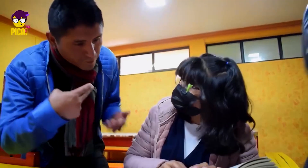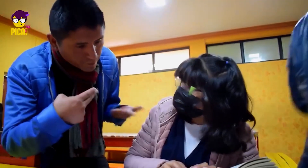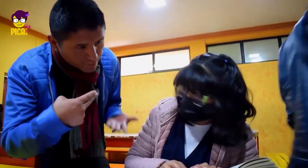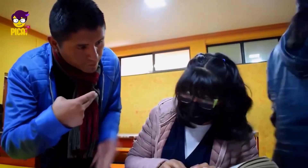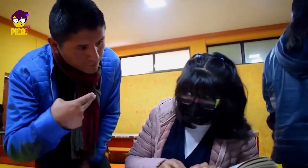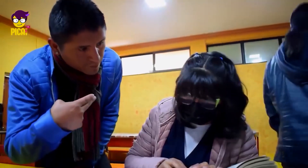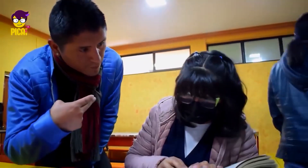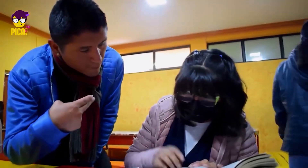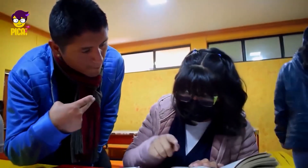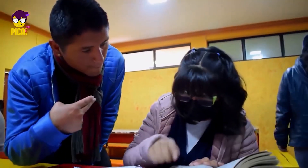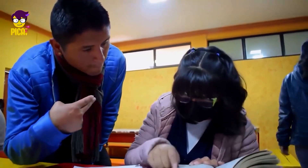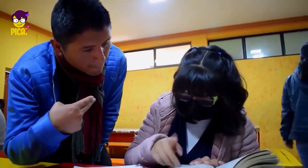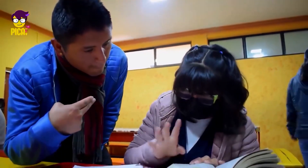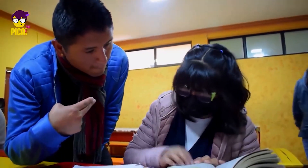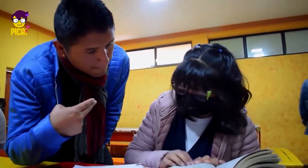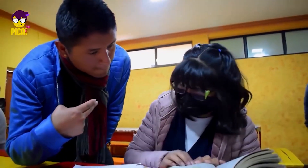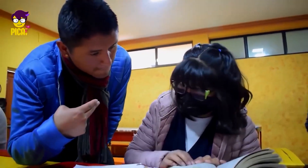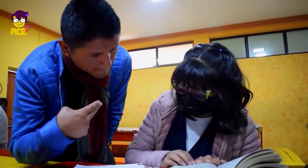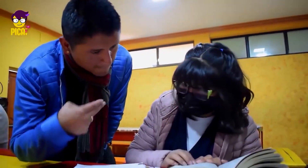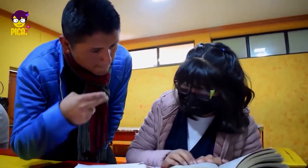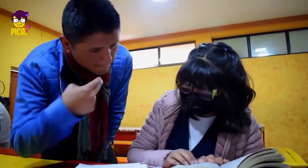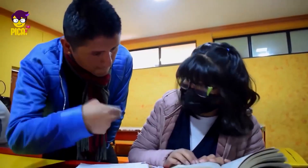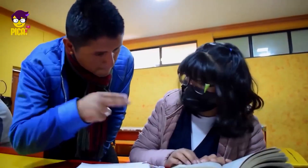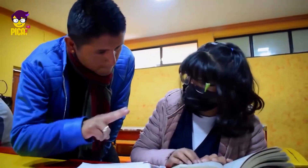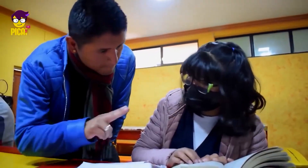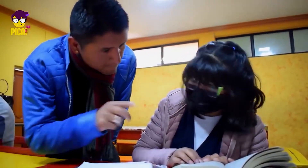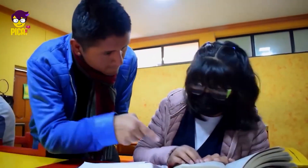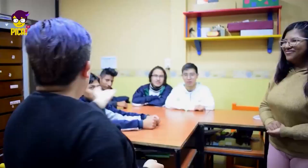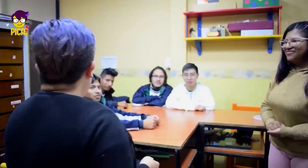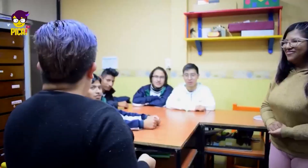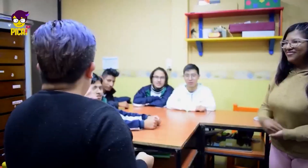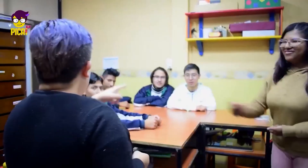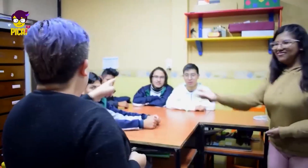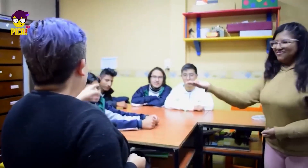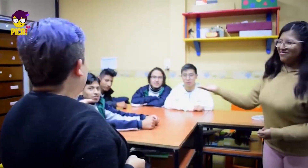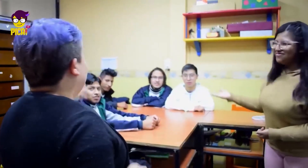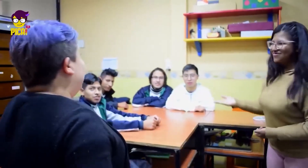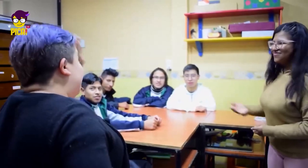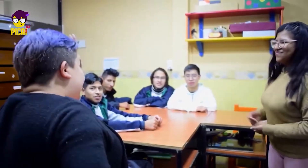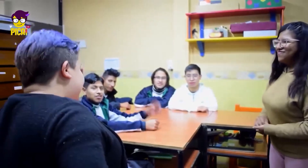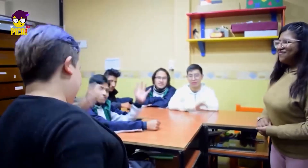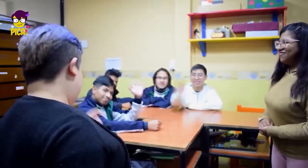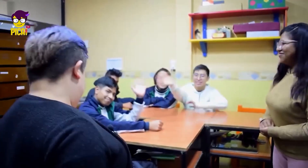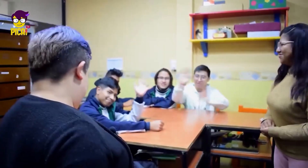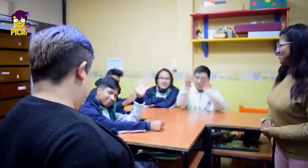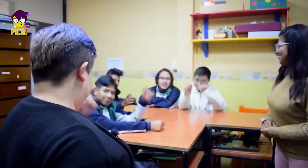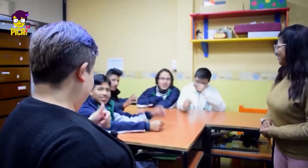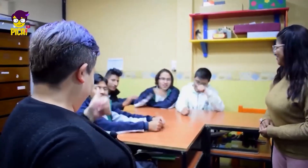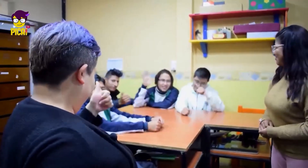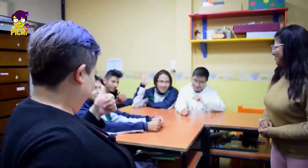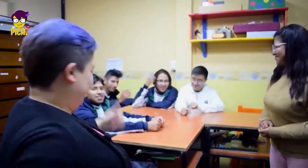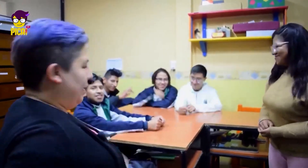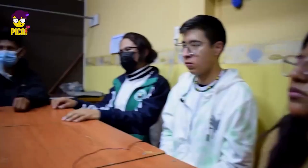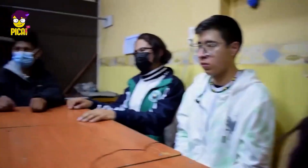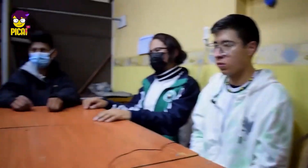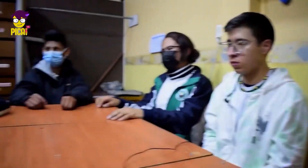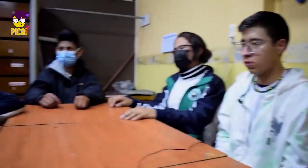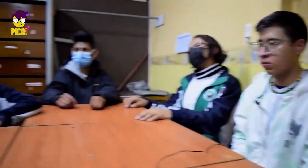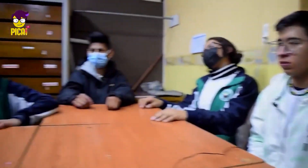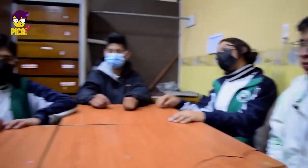estudiantes. Estudiamos desde el lunes hasta el viernes. Venimos a EFETA en la mañana. Nosotros escribimos aquí nuestro